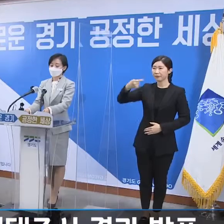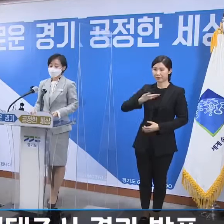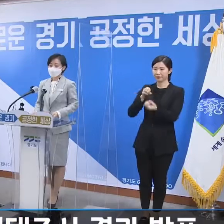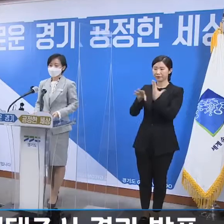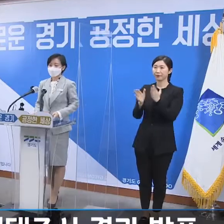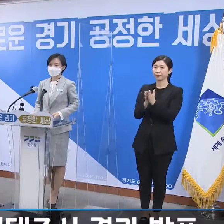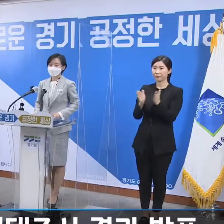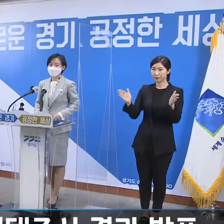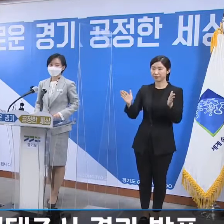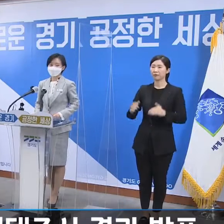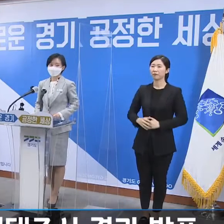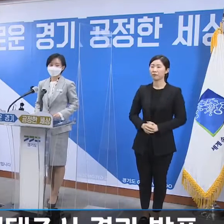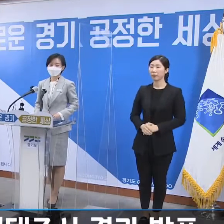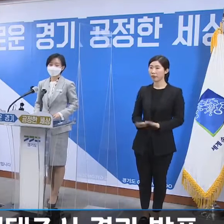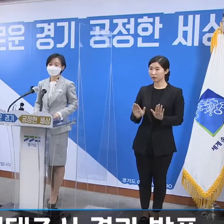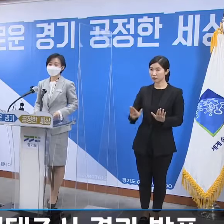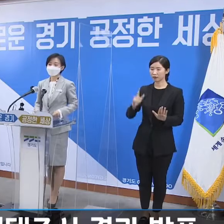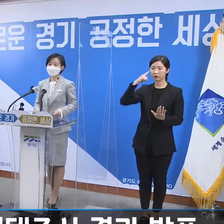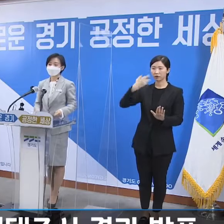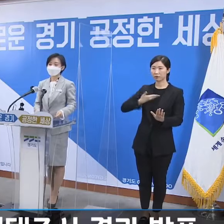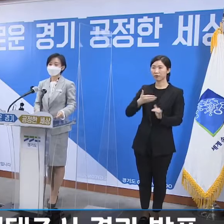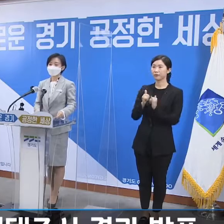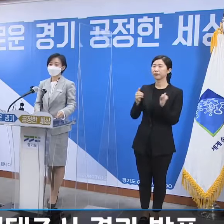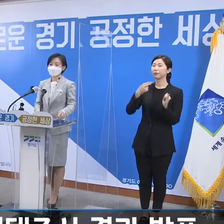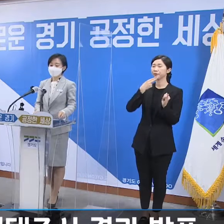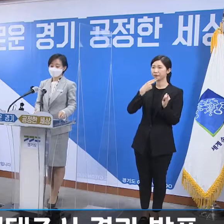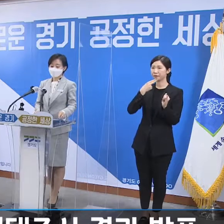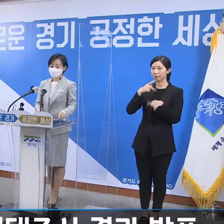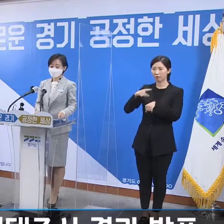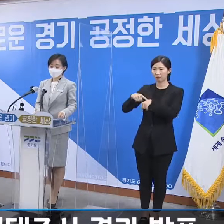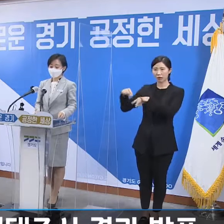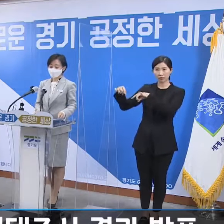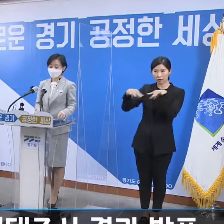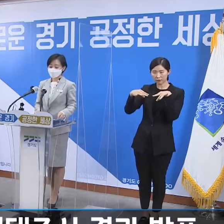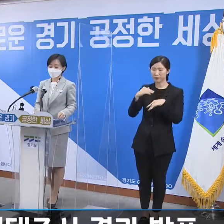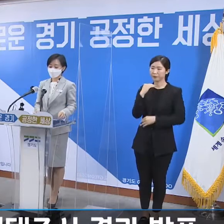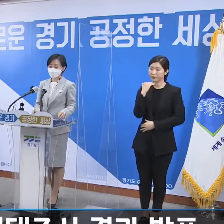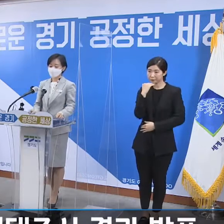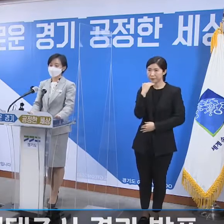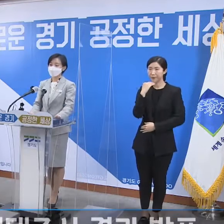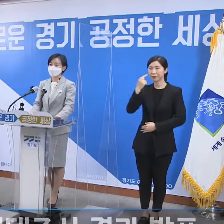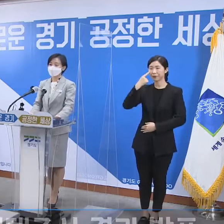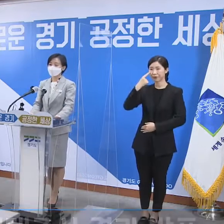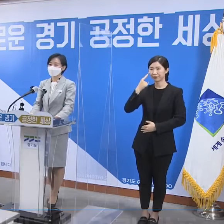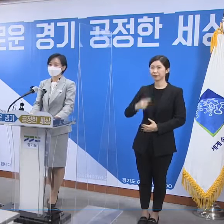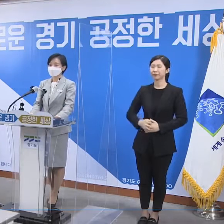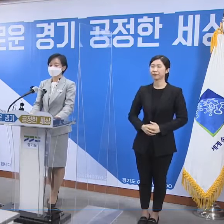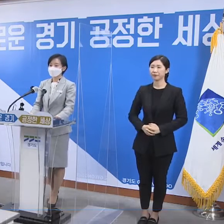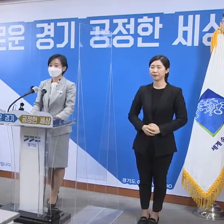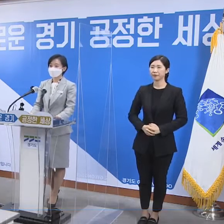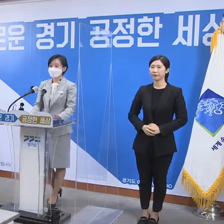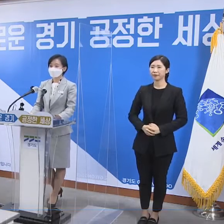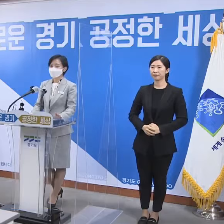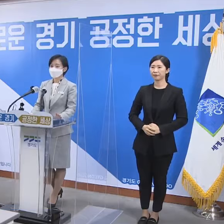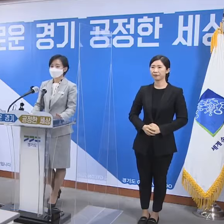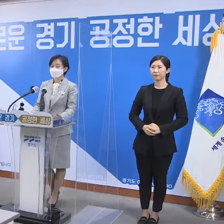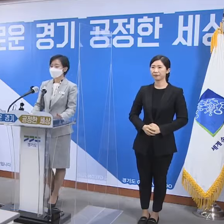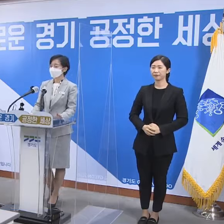갖도록 하겠습니다. 현재 질의가 없습니다. 중계 시차를 고려해서 잠시 기다려 보겠습니다.